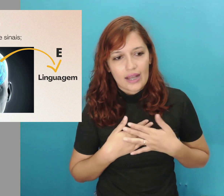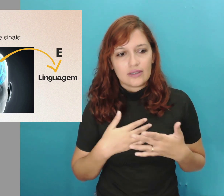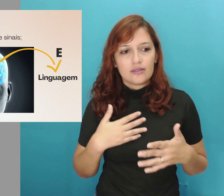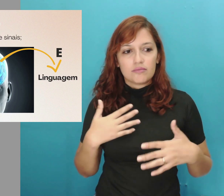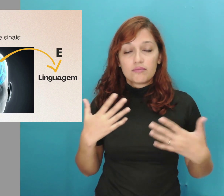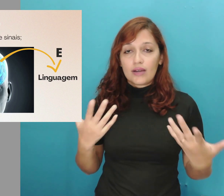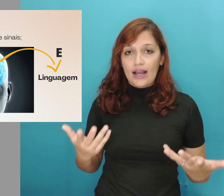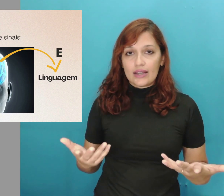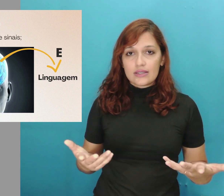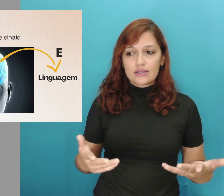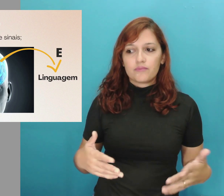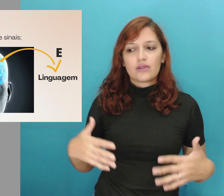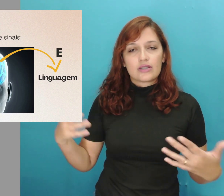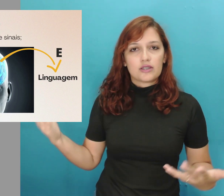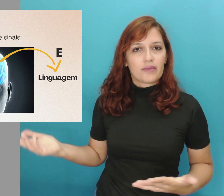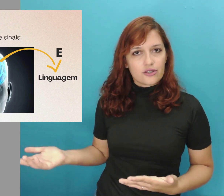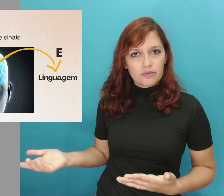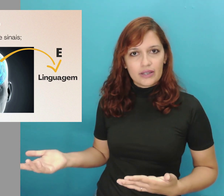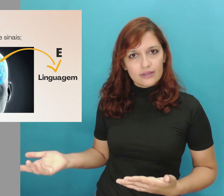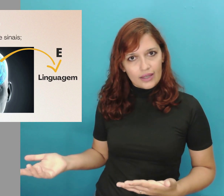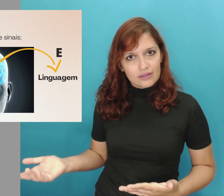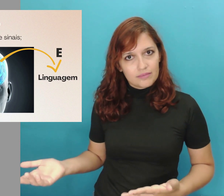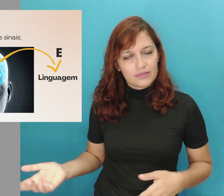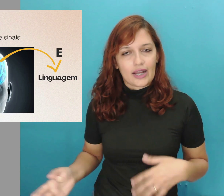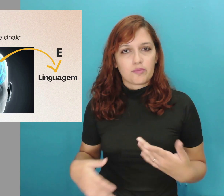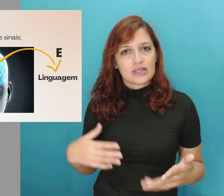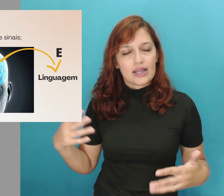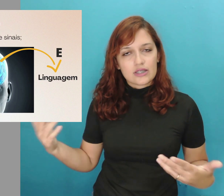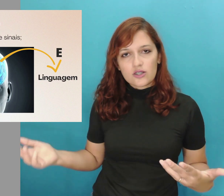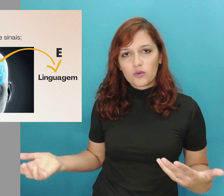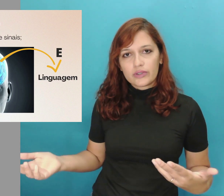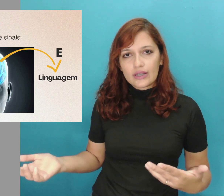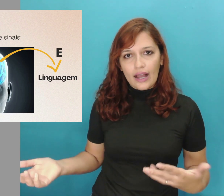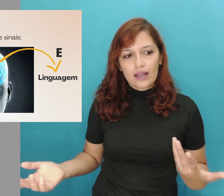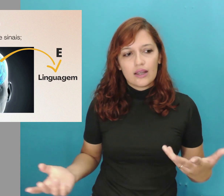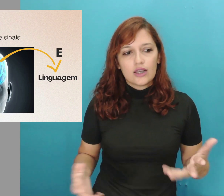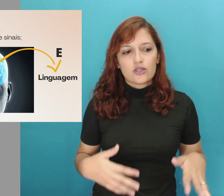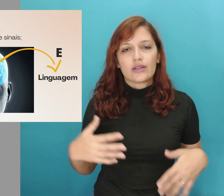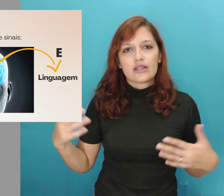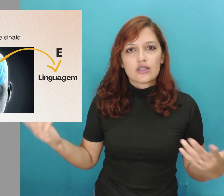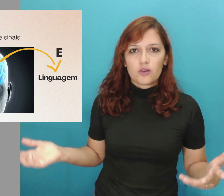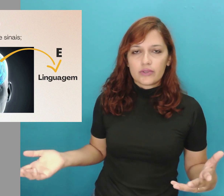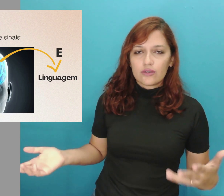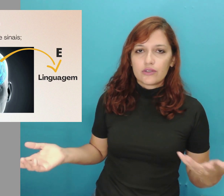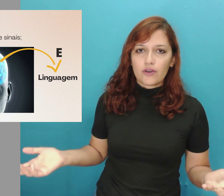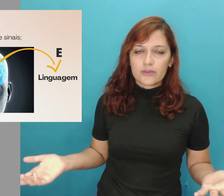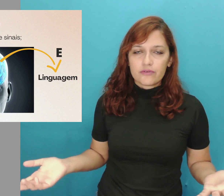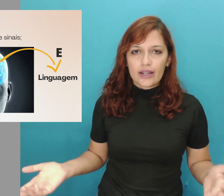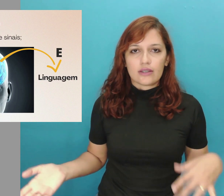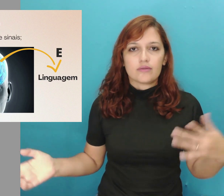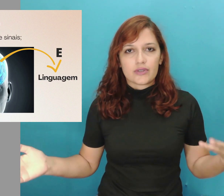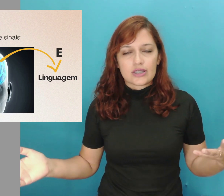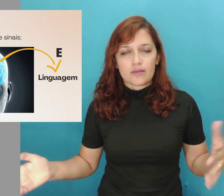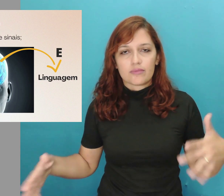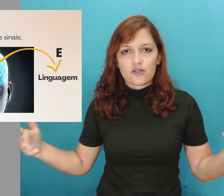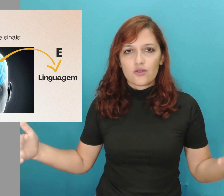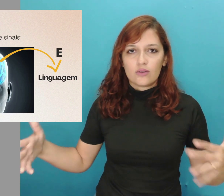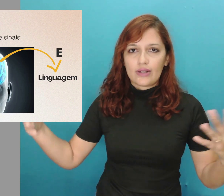capacidade, mas os animais também têm a capacidade de se comunicar. Só que eles se comunicam de forma diferente. Por exemplo, o cachorro